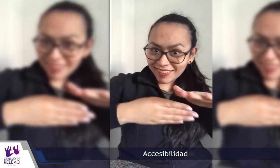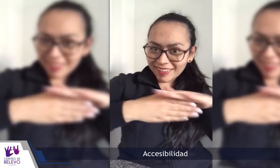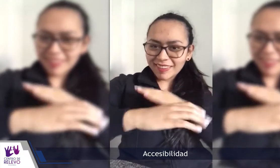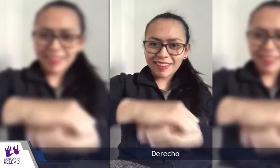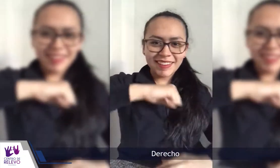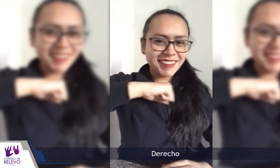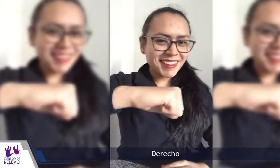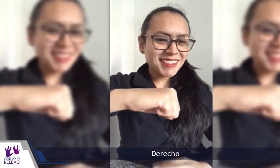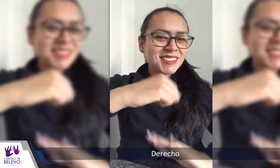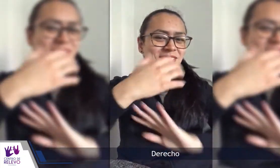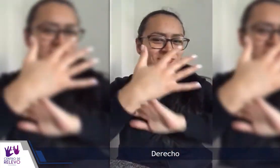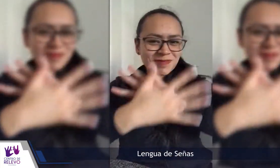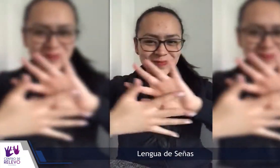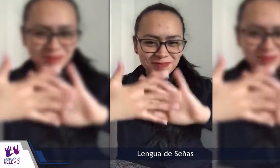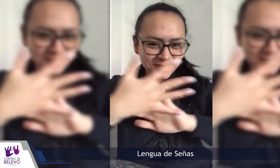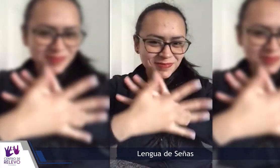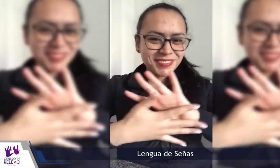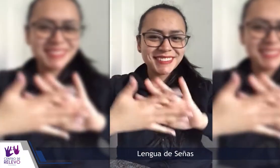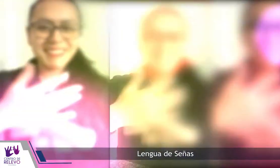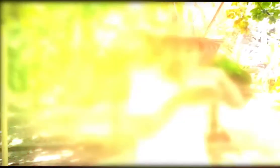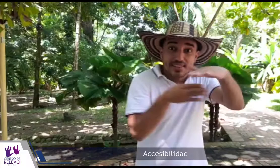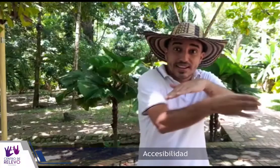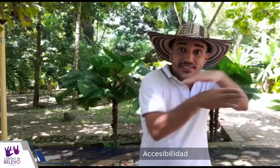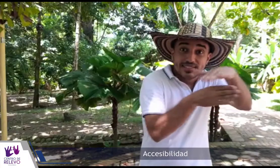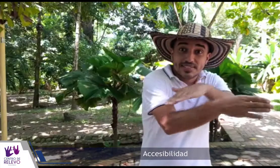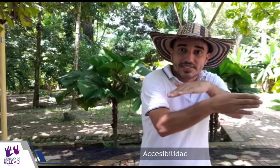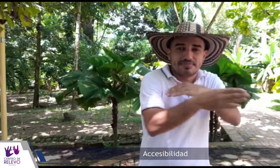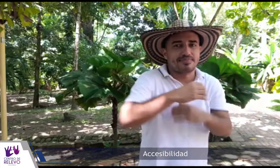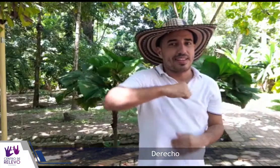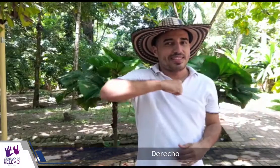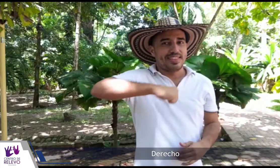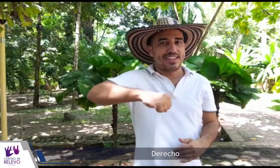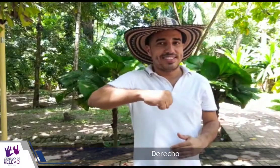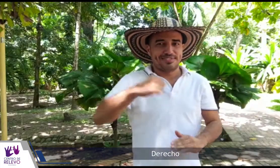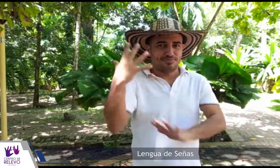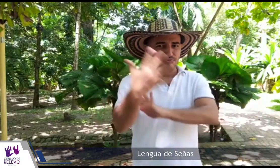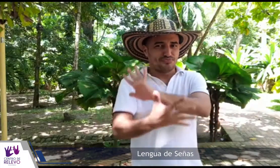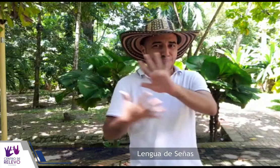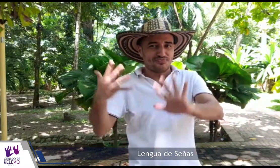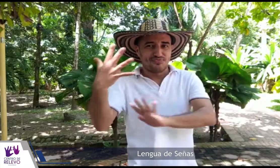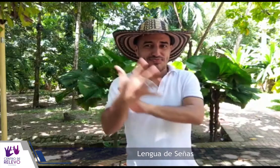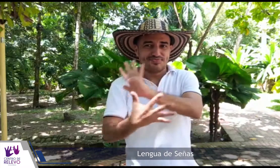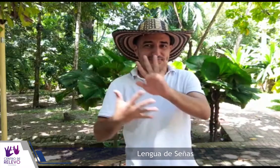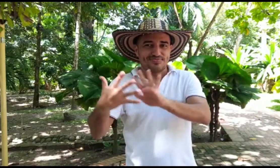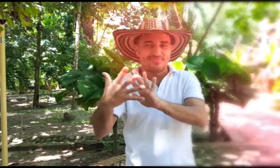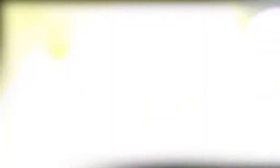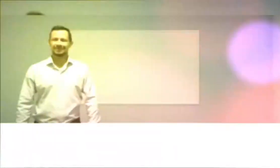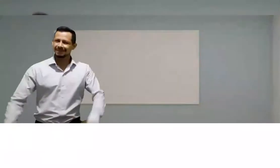Accesibilidad, derecho, lengua de señas. Accesibilidad, derecho, lengua de señas.